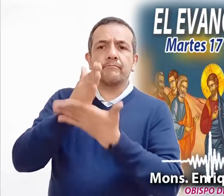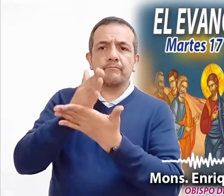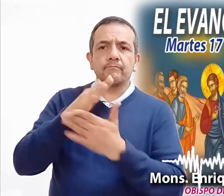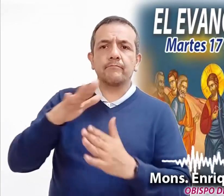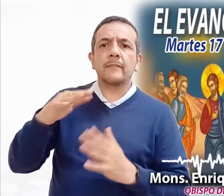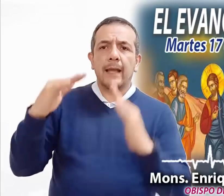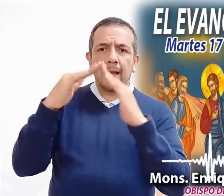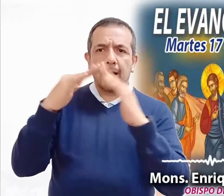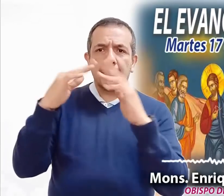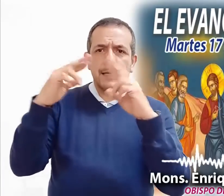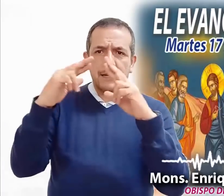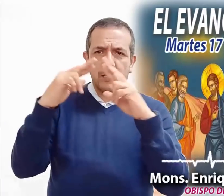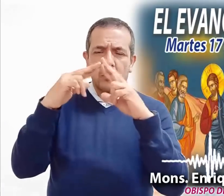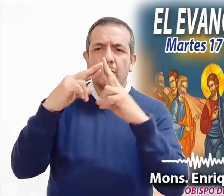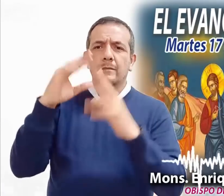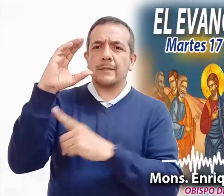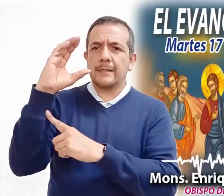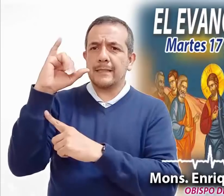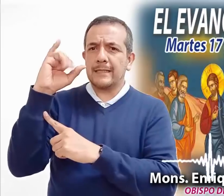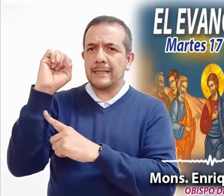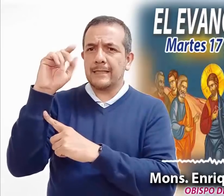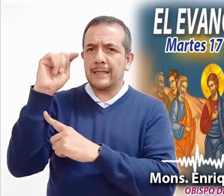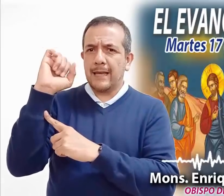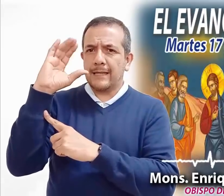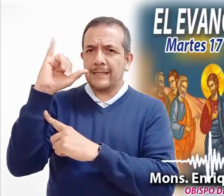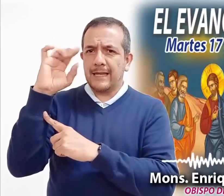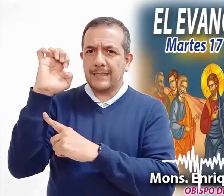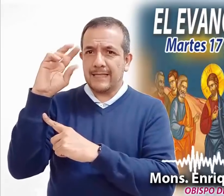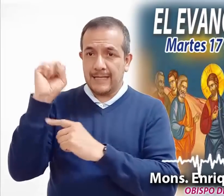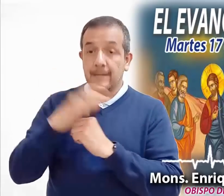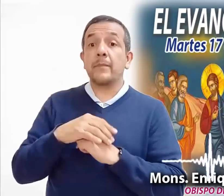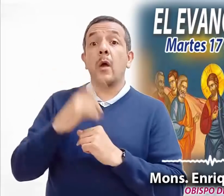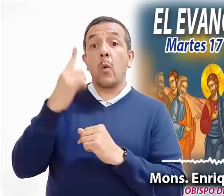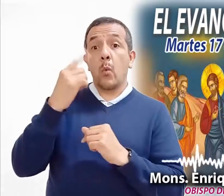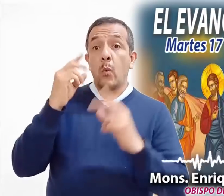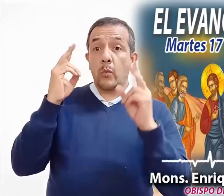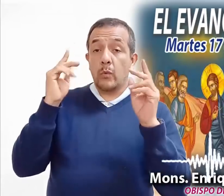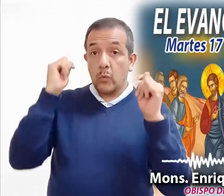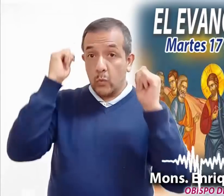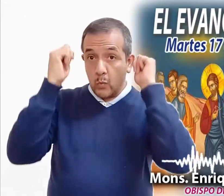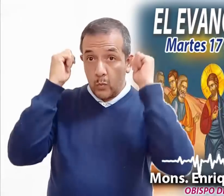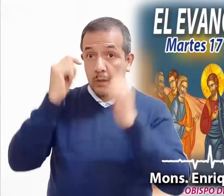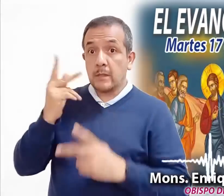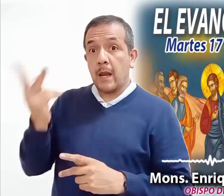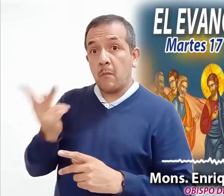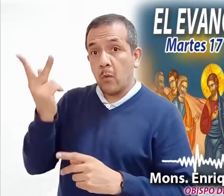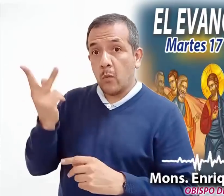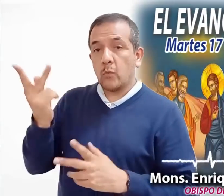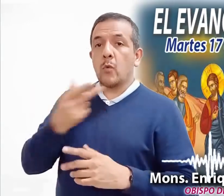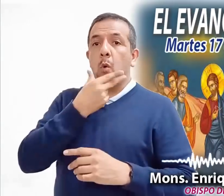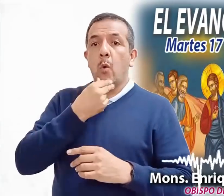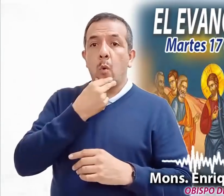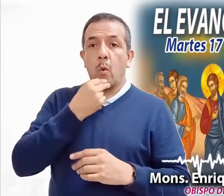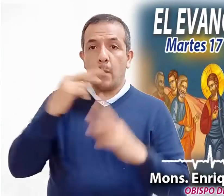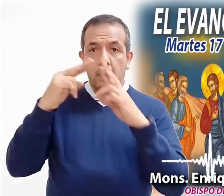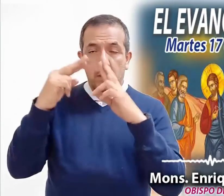de los turistas, no sé si por devoción o por poner a prueba, preguntó al anciano religioso que